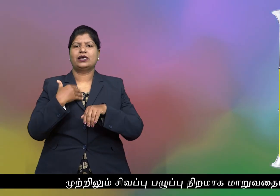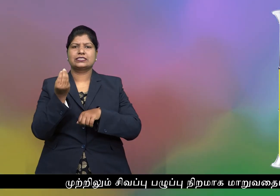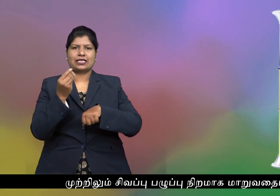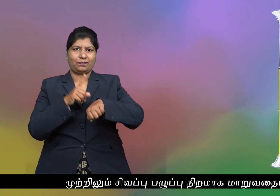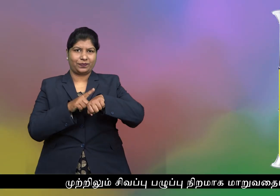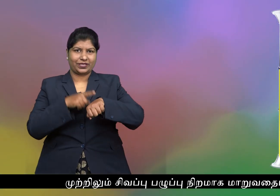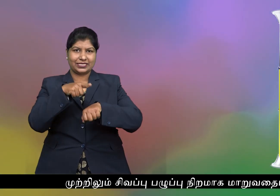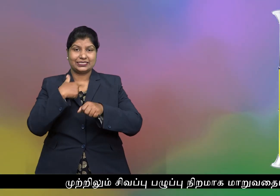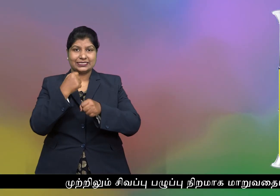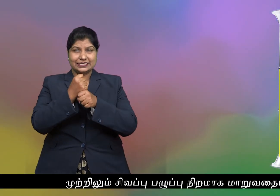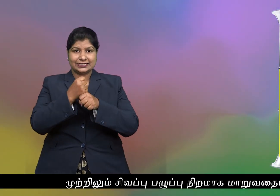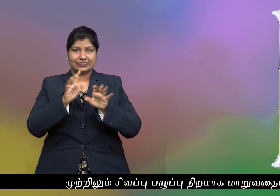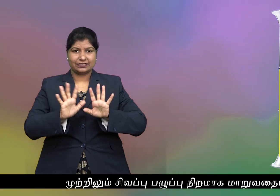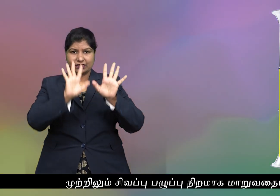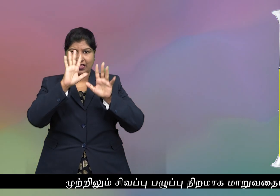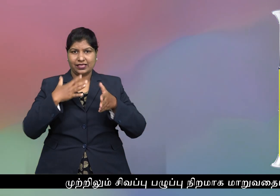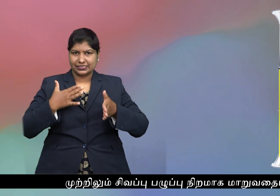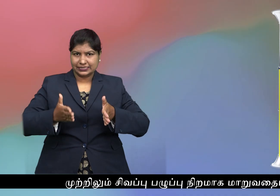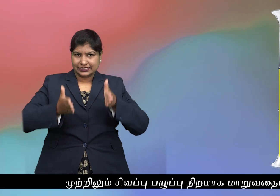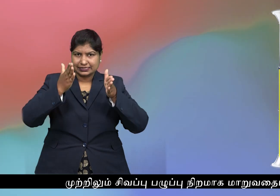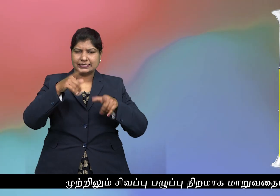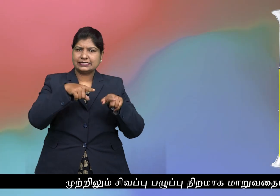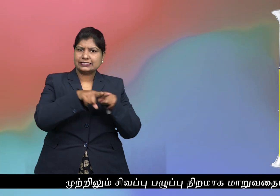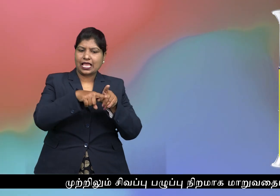முற்றிலும் சிவப்பு பழுப்பு நிறமாக மாற்றுவதை பார்ப்போம்.